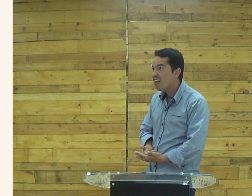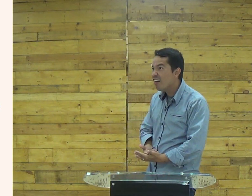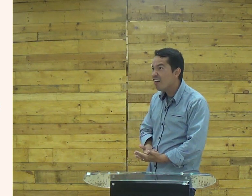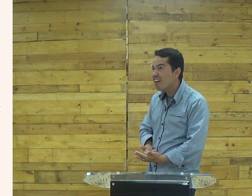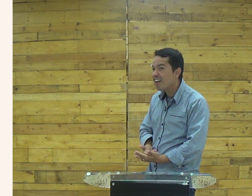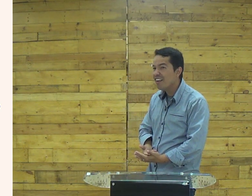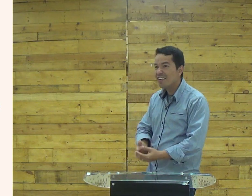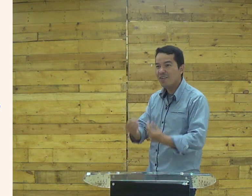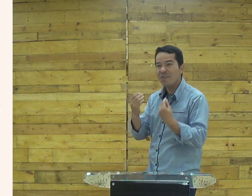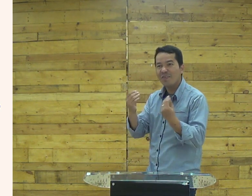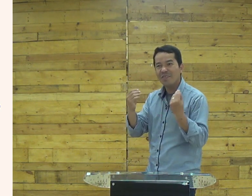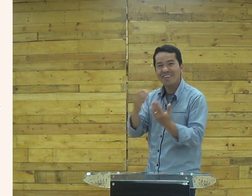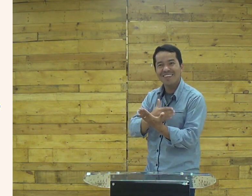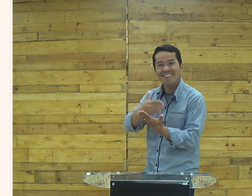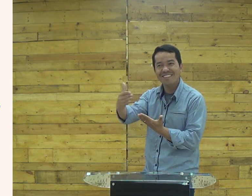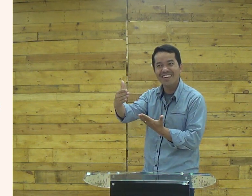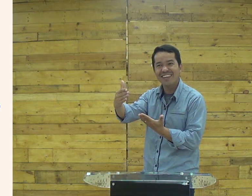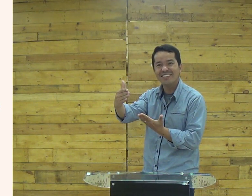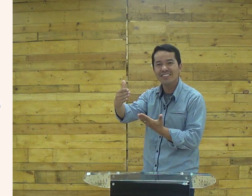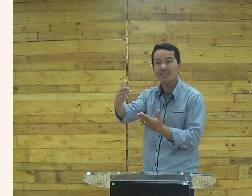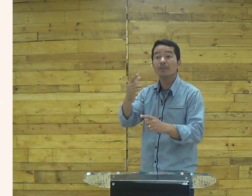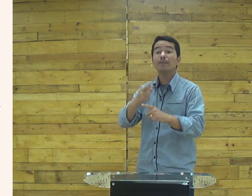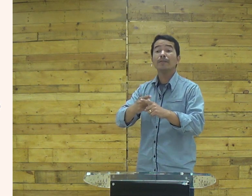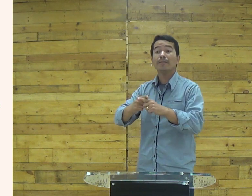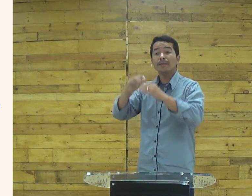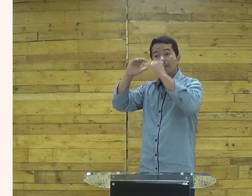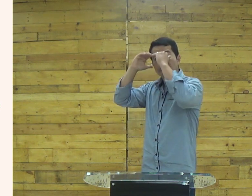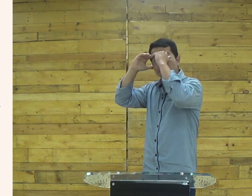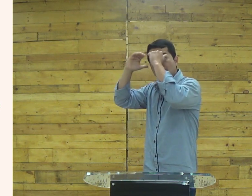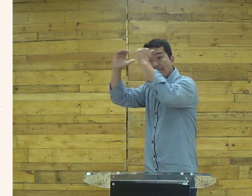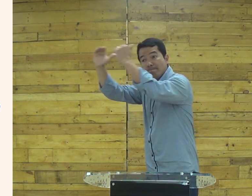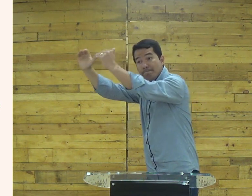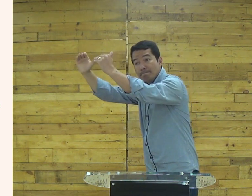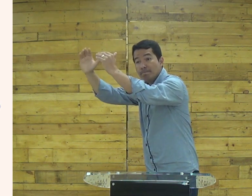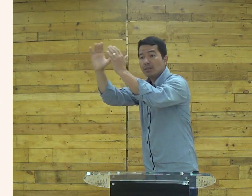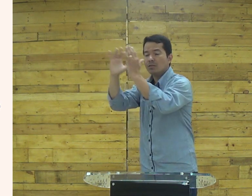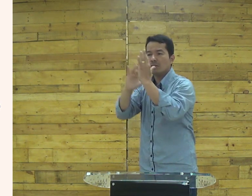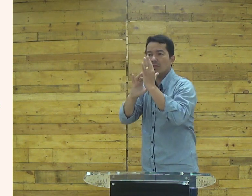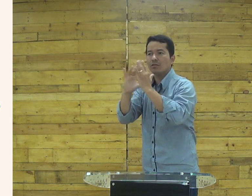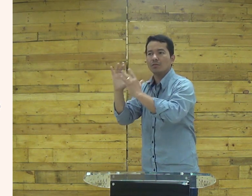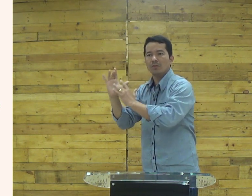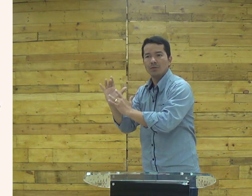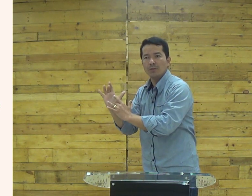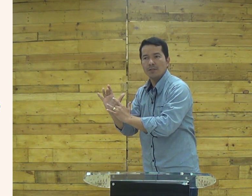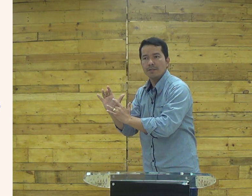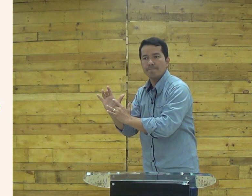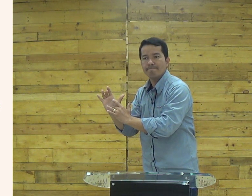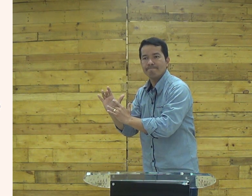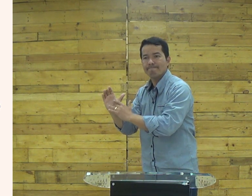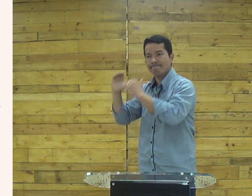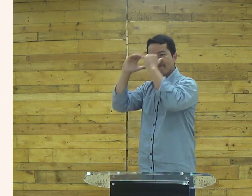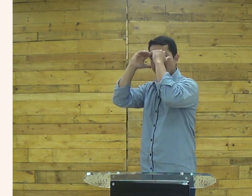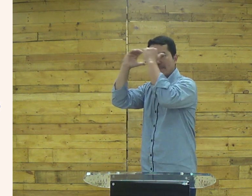E eu fico assim, admirado. Por quê? Porque eles resolveram seguir a ordem de